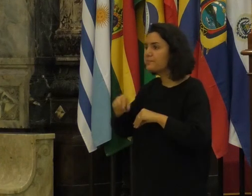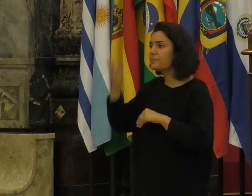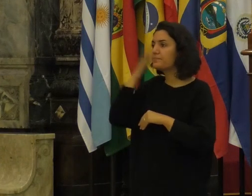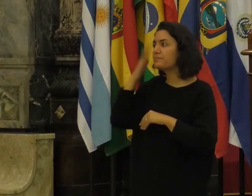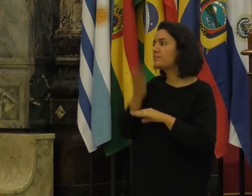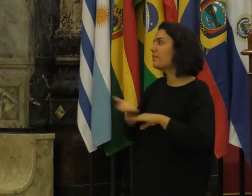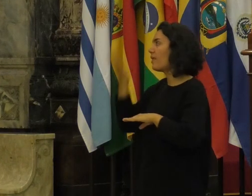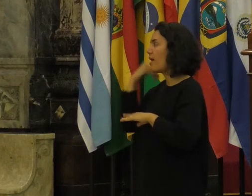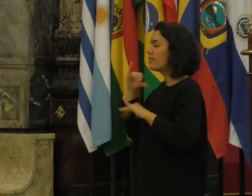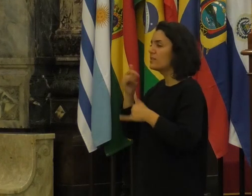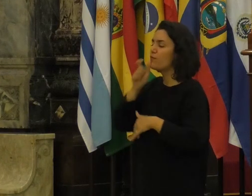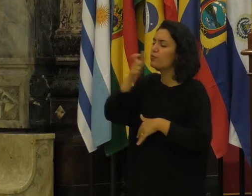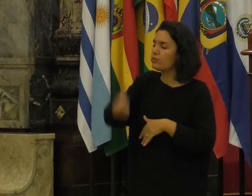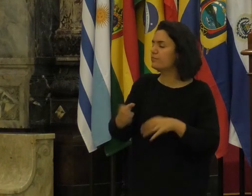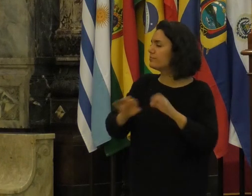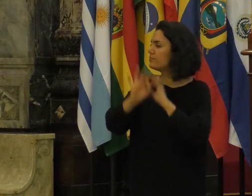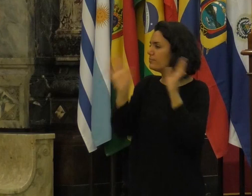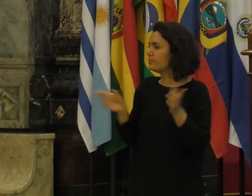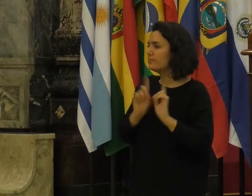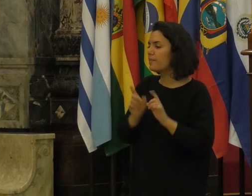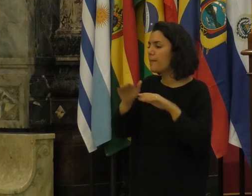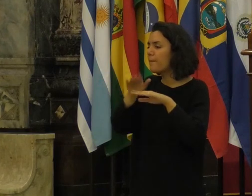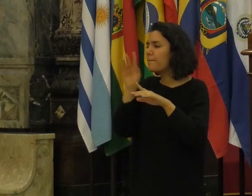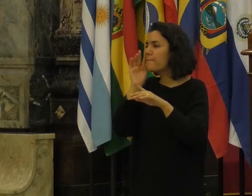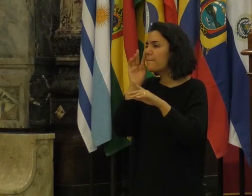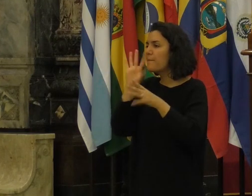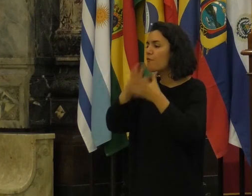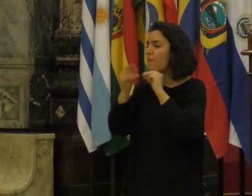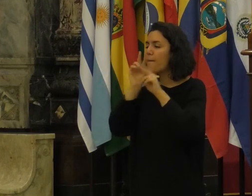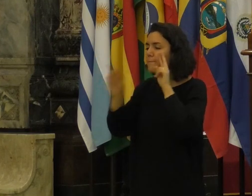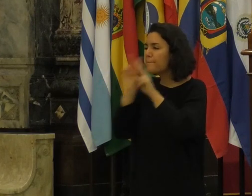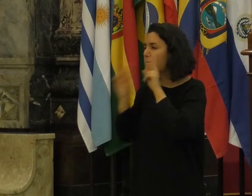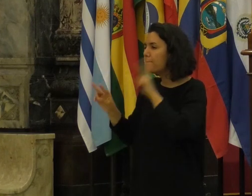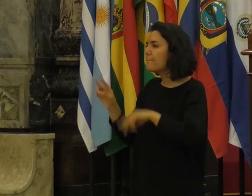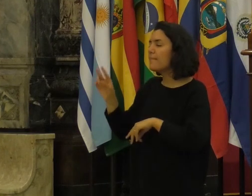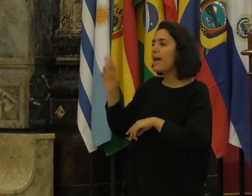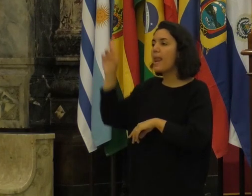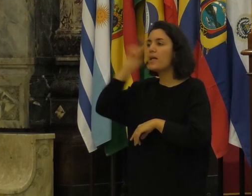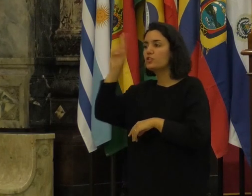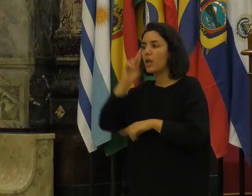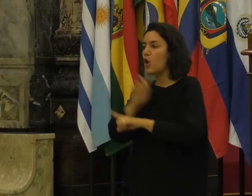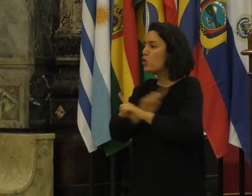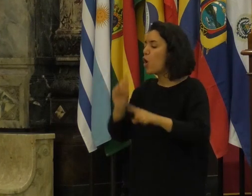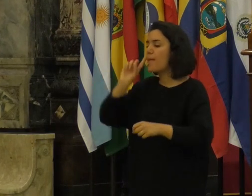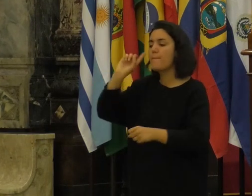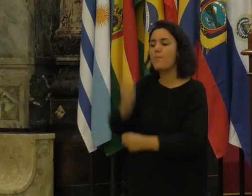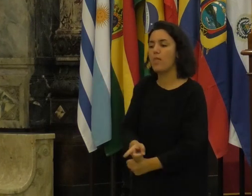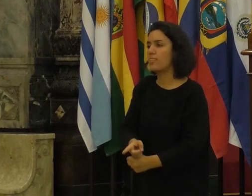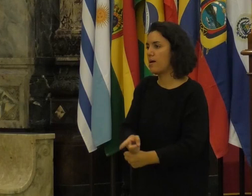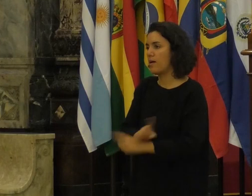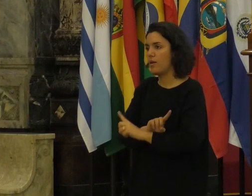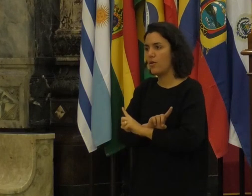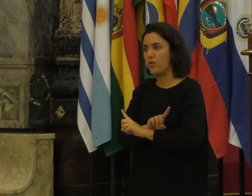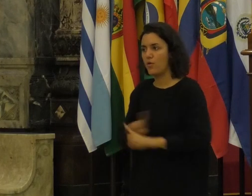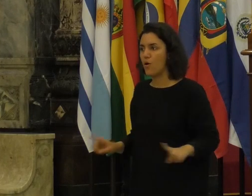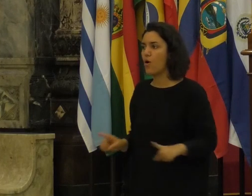fundamentados, desde una perspectiva racional, no dogmática, en la que se busca